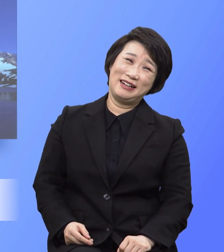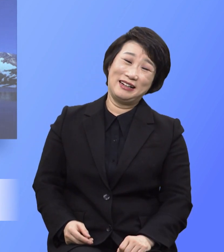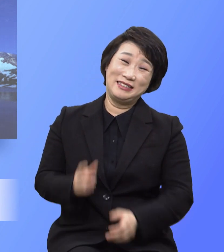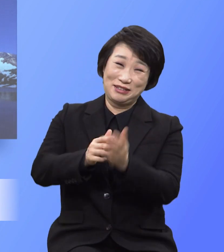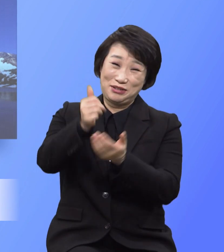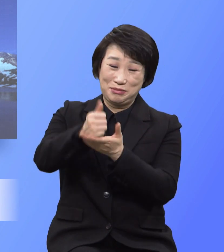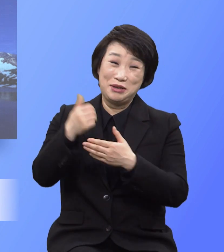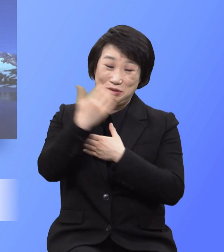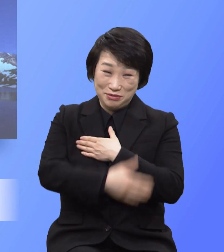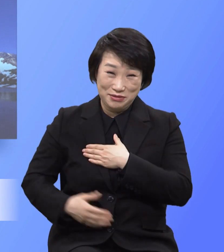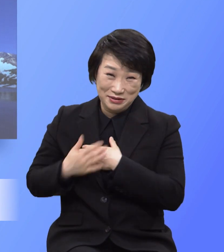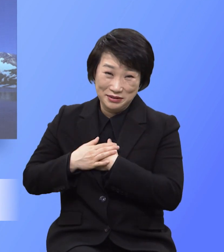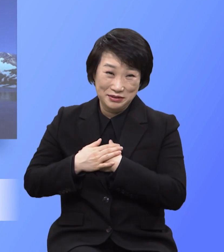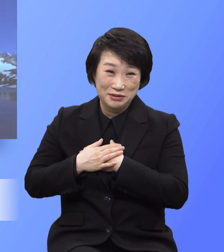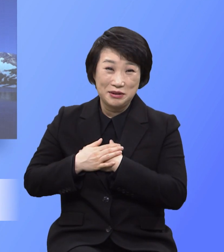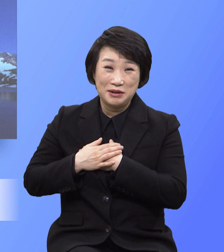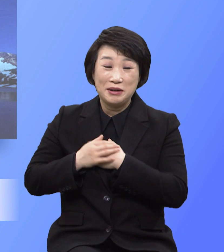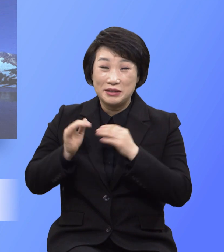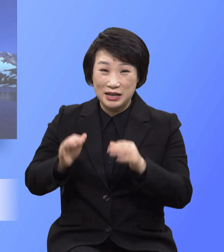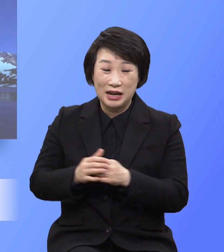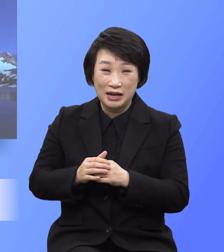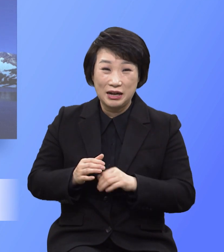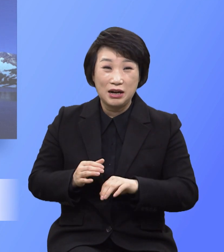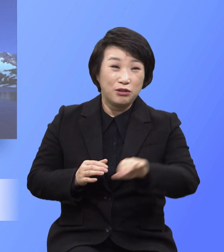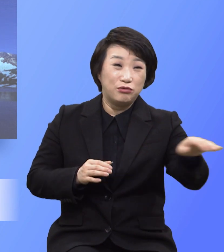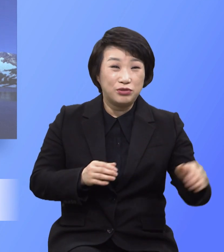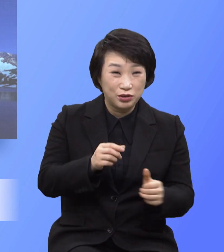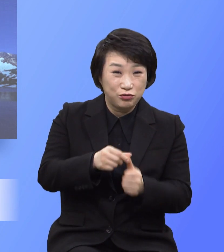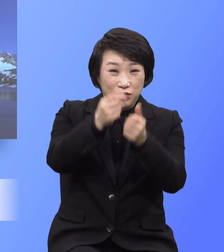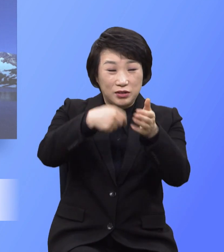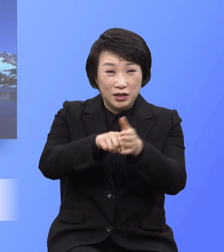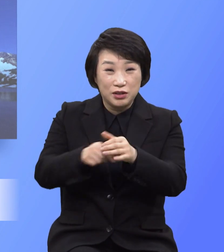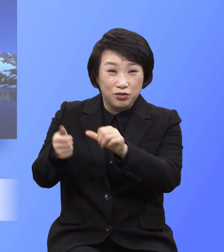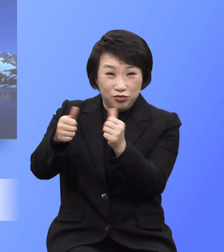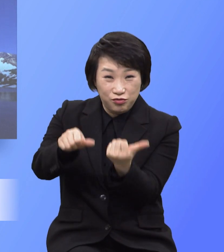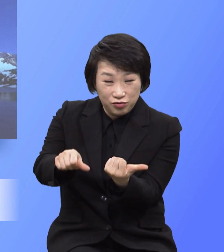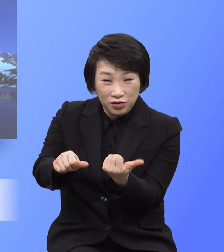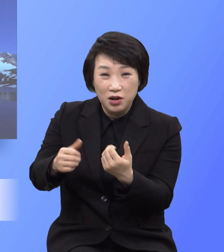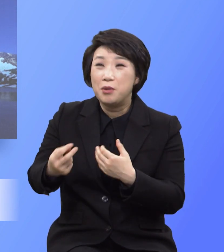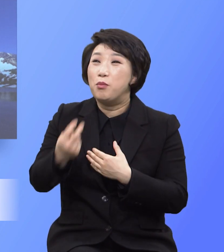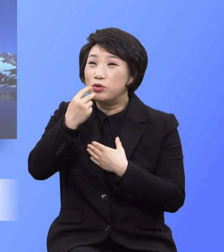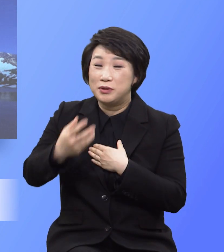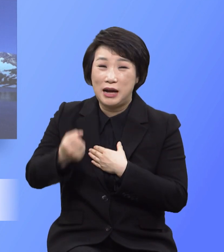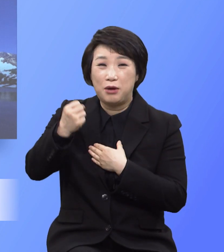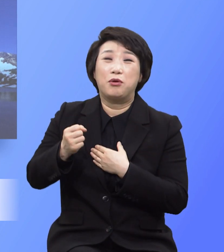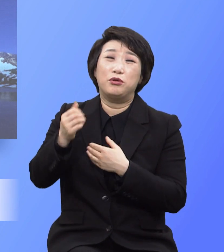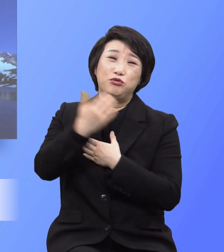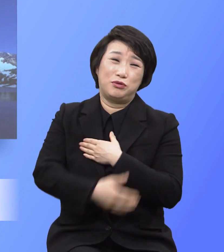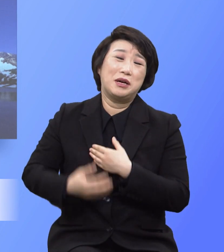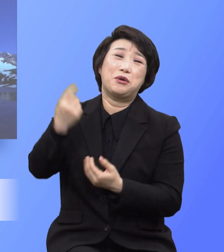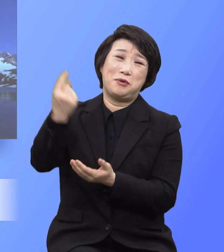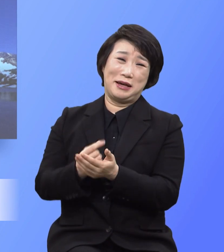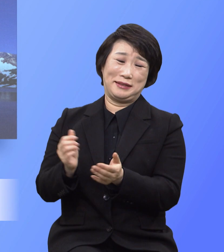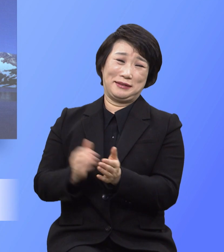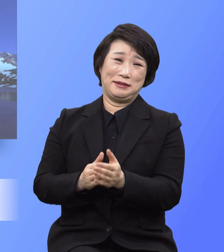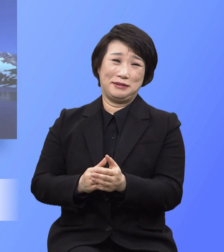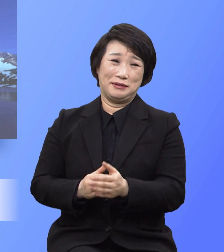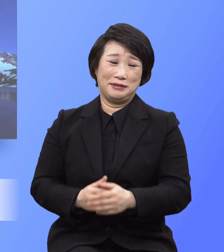빨가벗고 육신 입고 우리를 위해 죽을 미천이신 목숨 갖고 오셨다 이 말이에요.